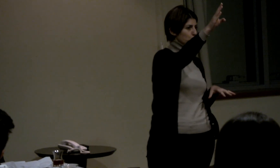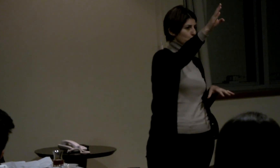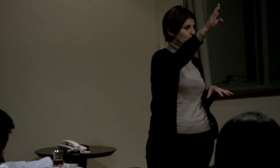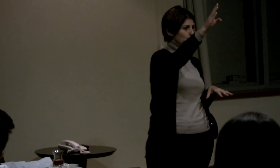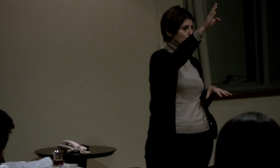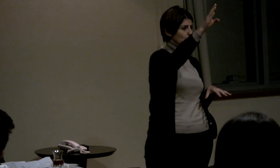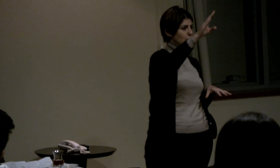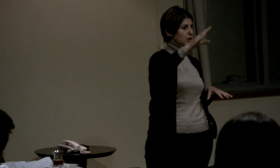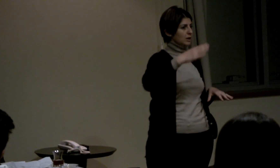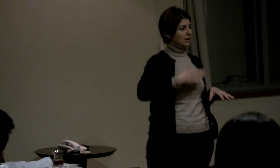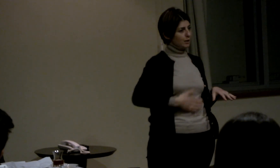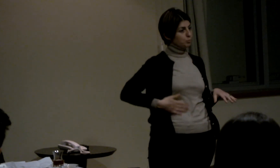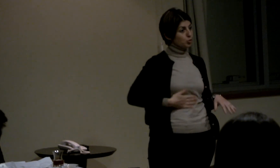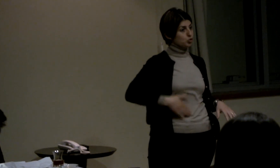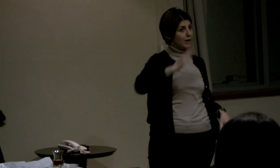düştüğünü, hani Bursa'ya,